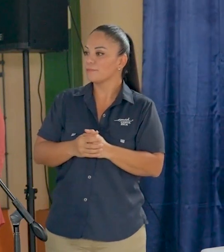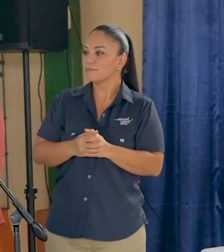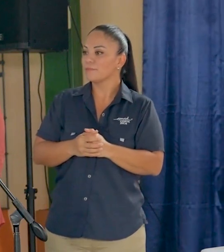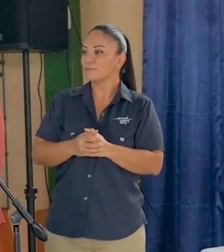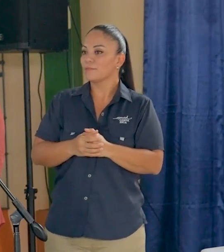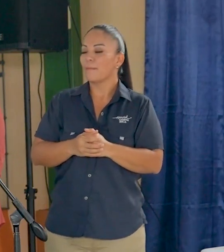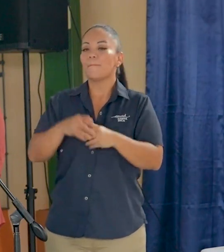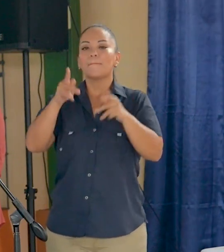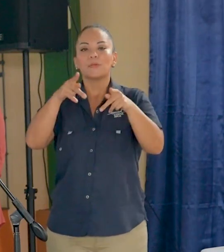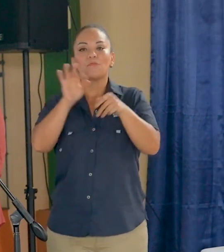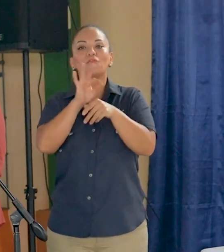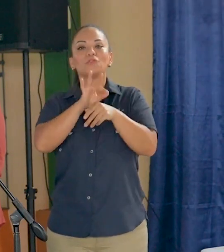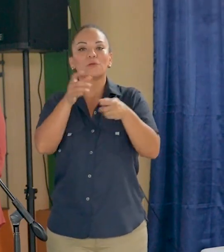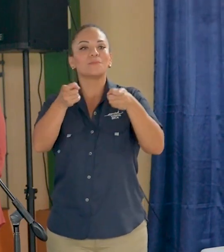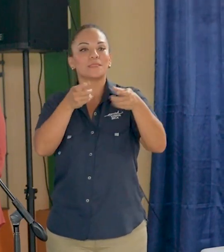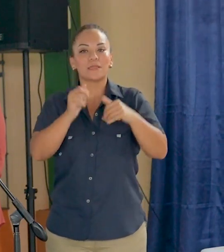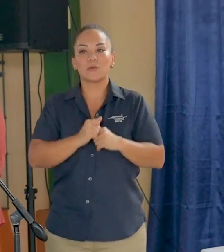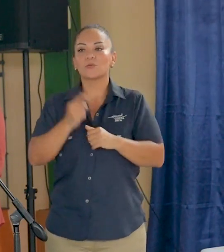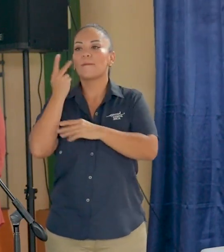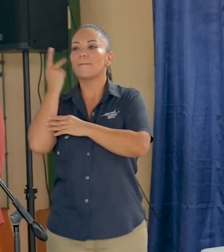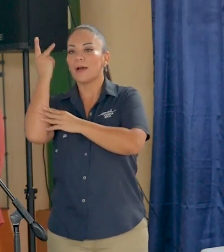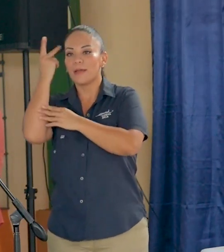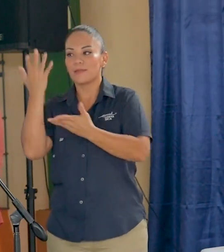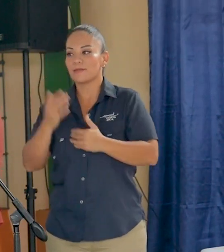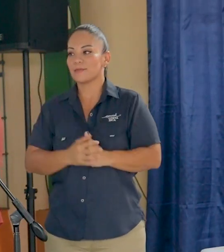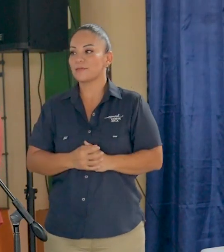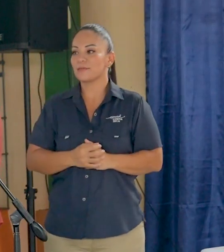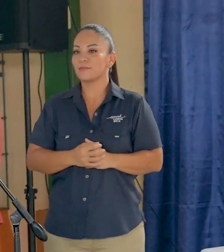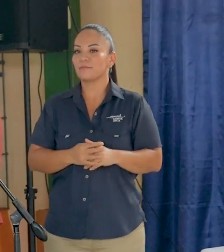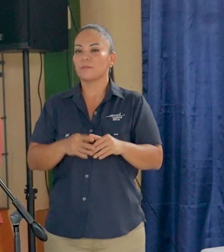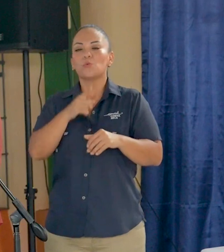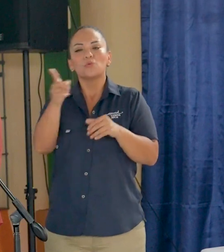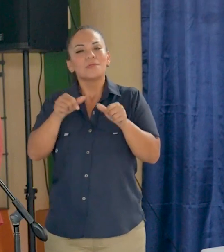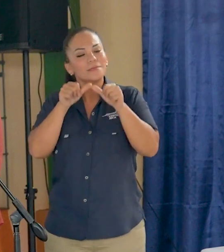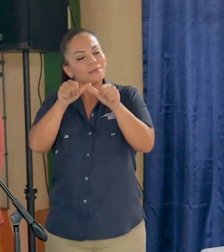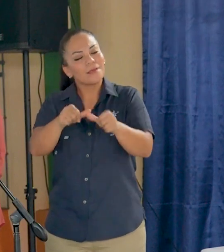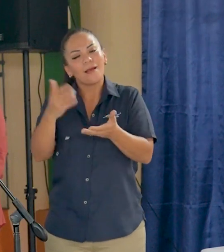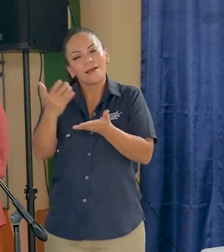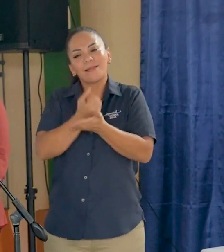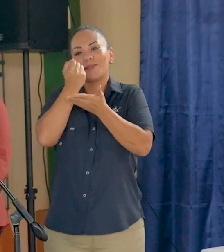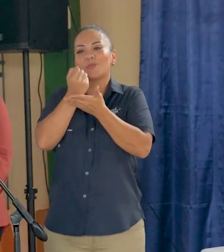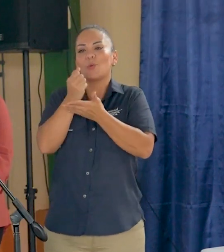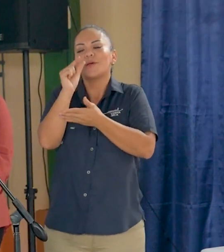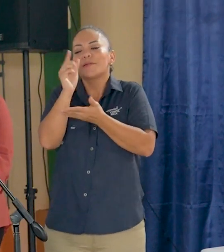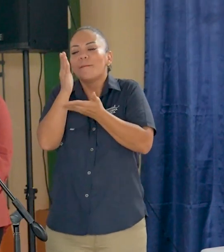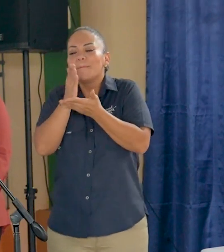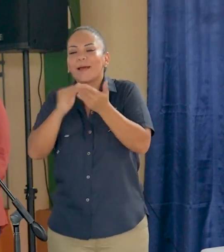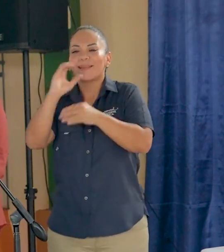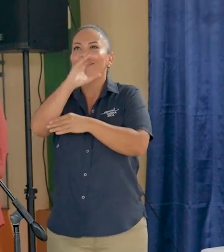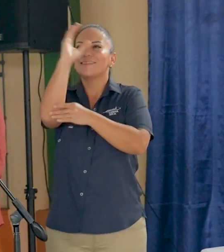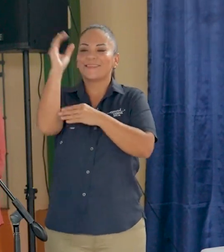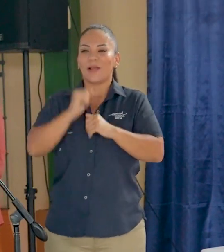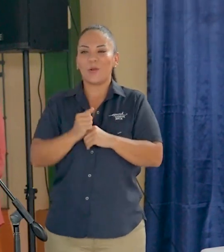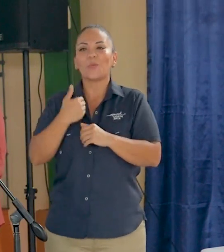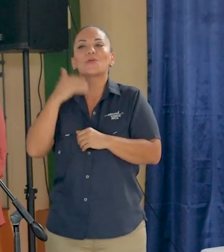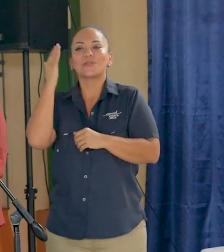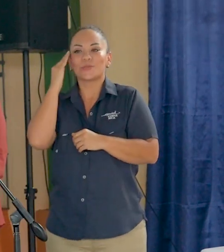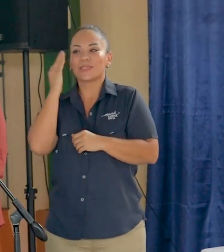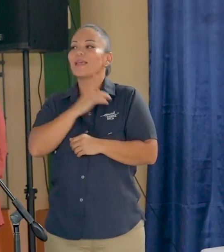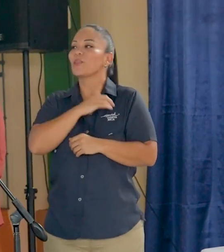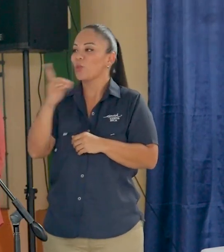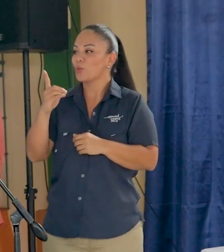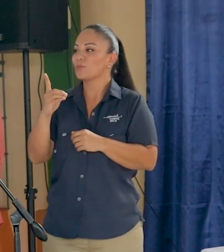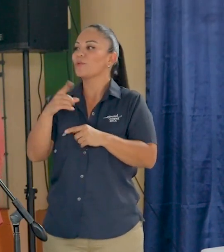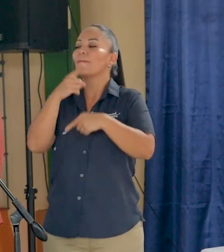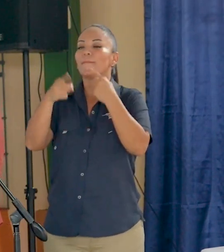personal administrativo, padres y madres, síganse ganando ese pedacito de cielo, porque yo sé que Dios